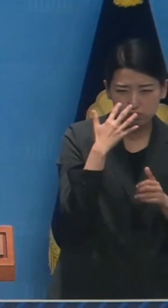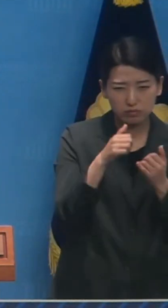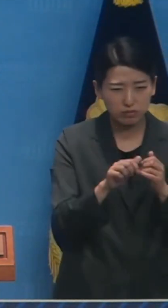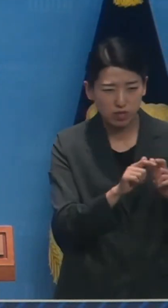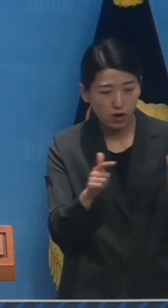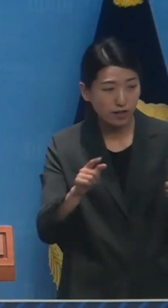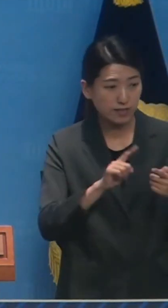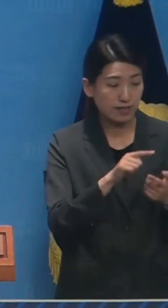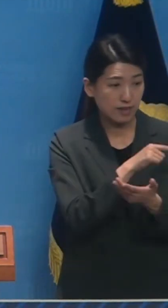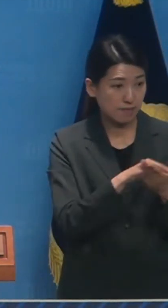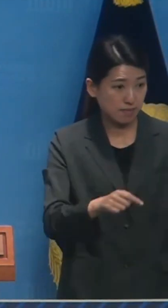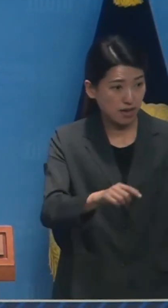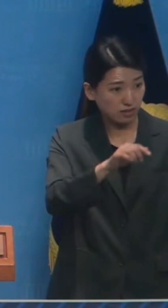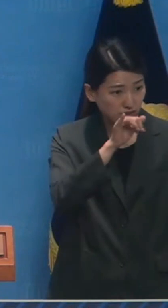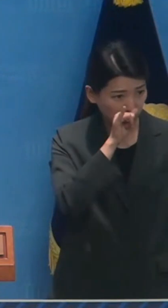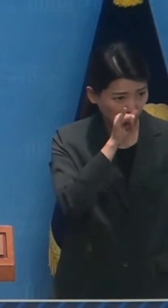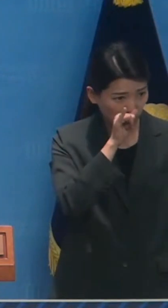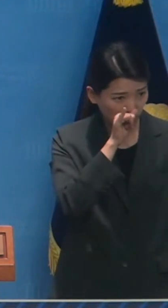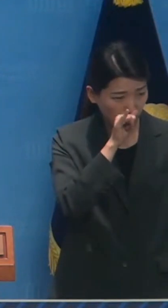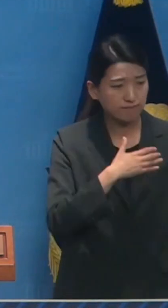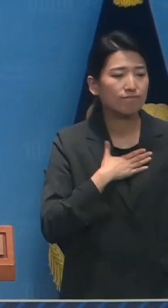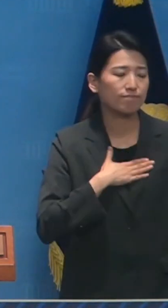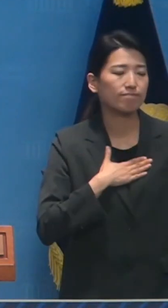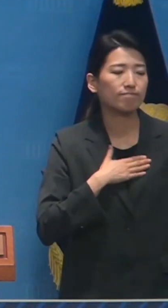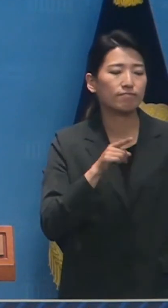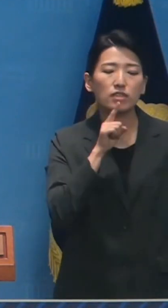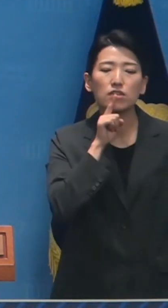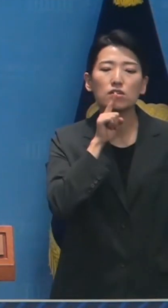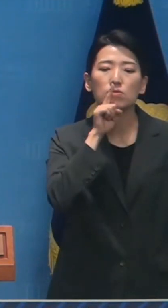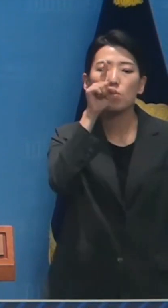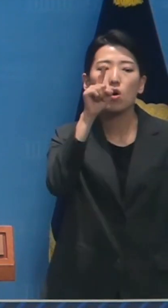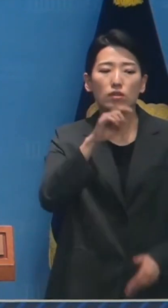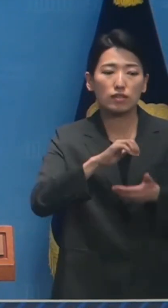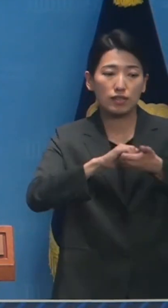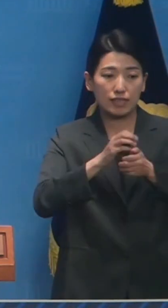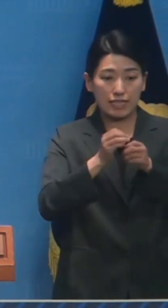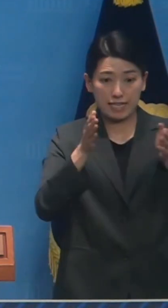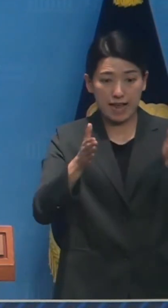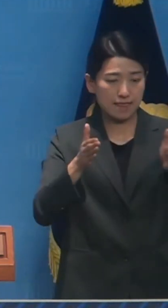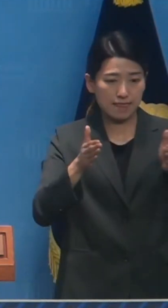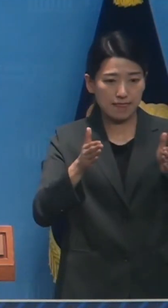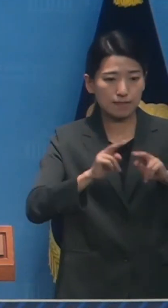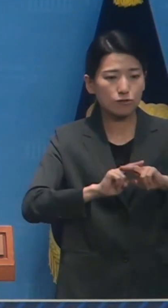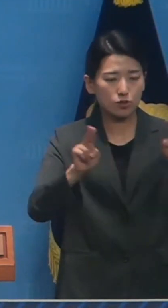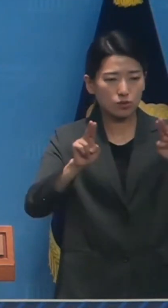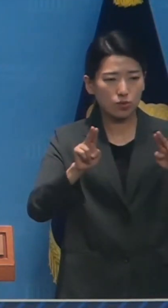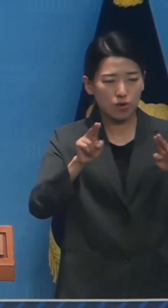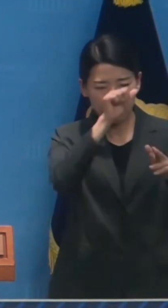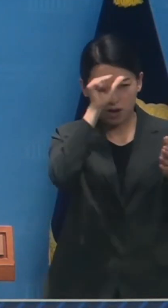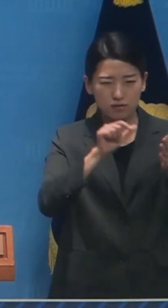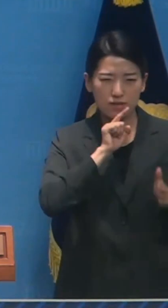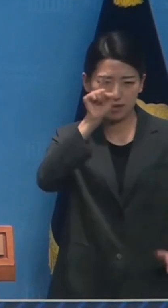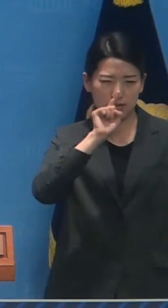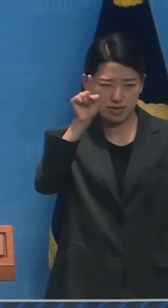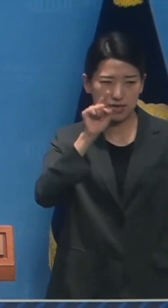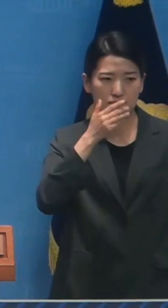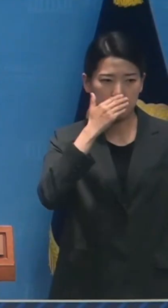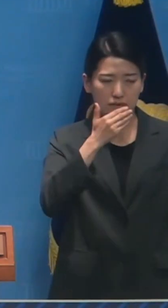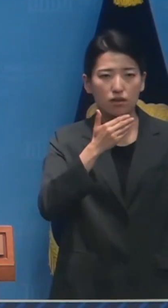없애는 공약을 태완이법과 같은 심각성을 인지하고 해결 공약으로 내건